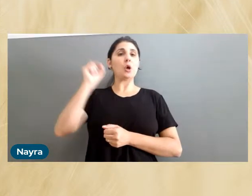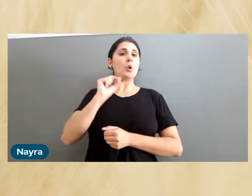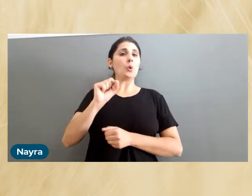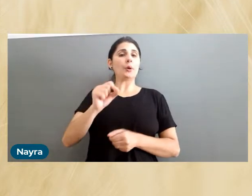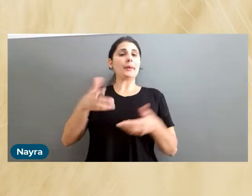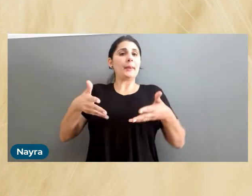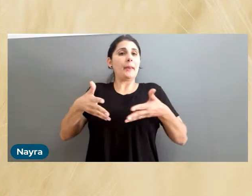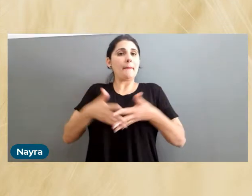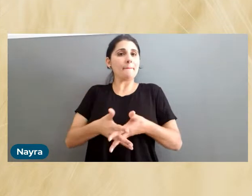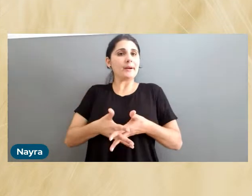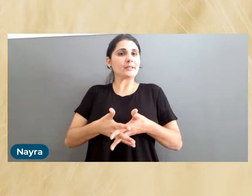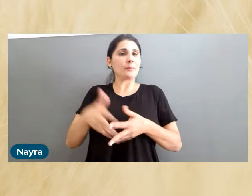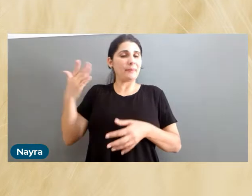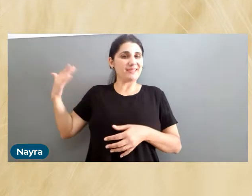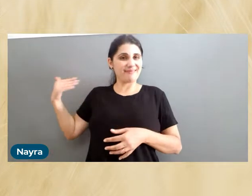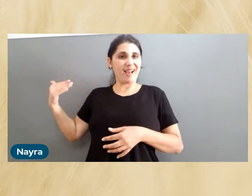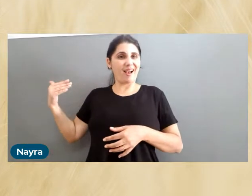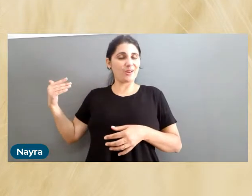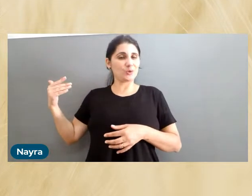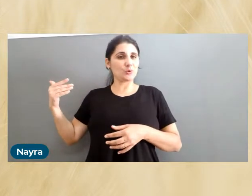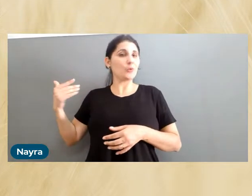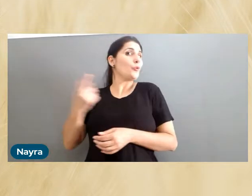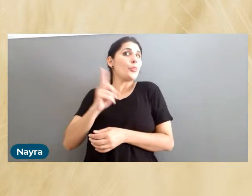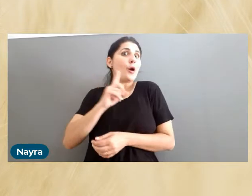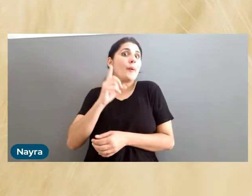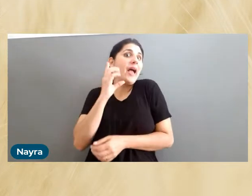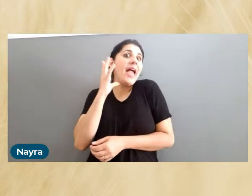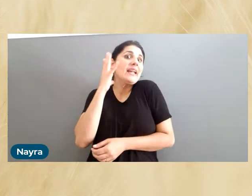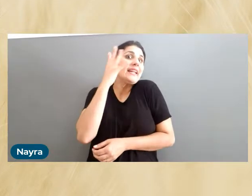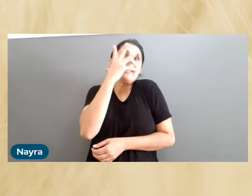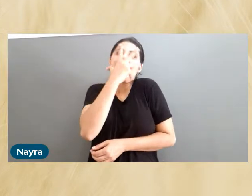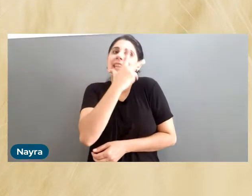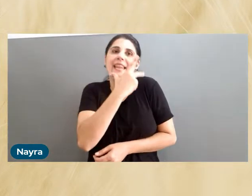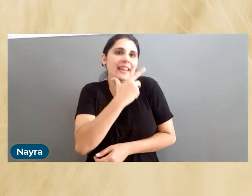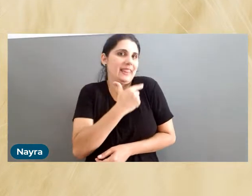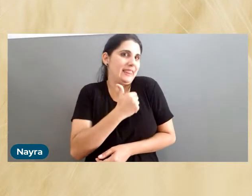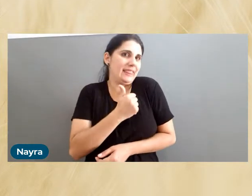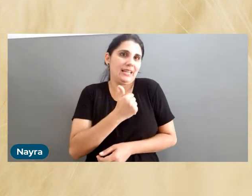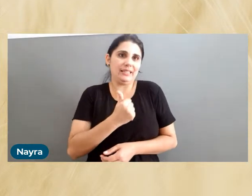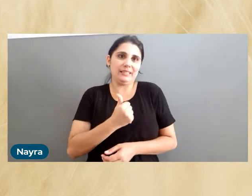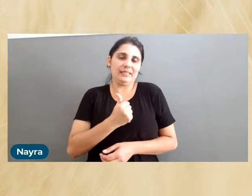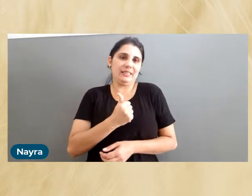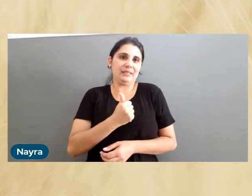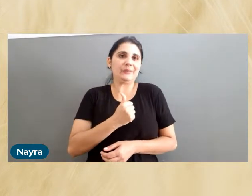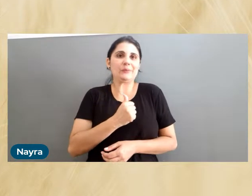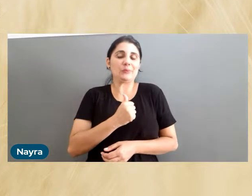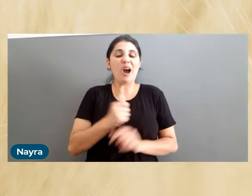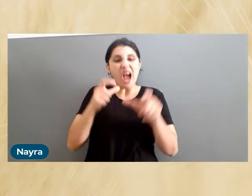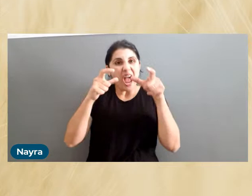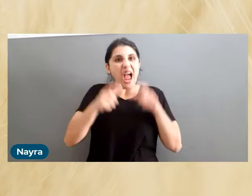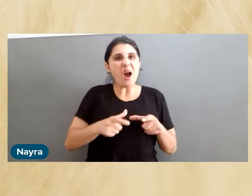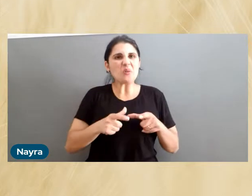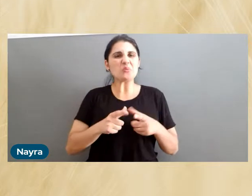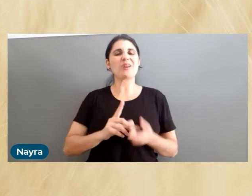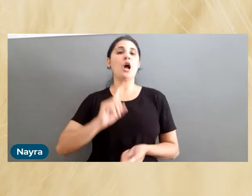na época de Jesus, o que nós temos mais próximo da nossa cultura é um curral. Um